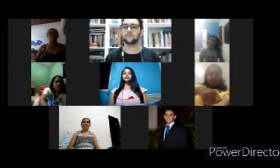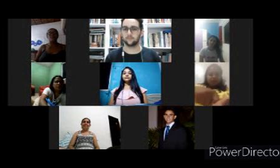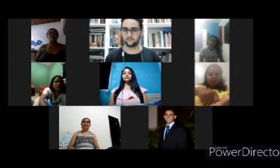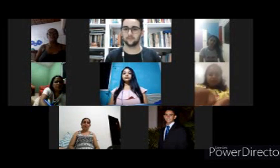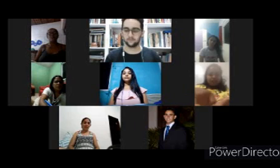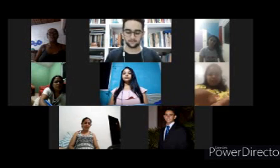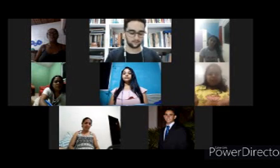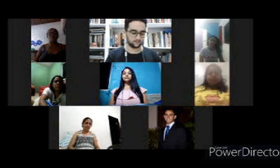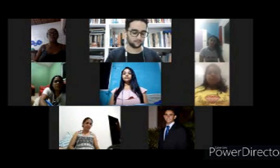borracha.